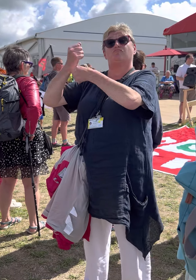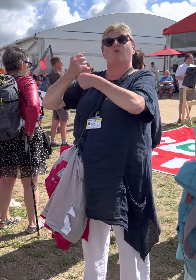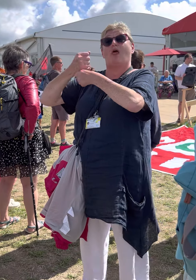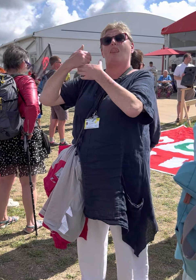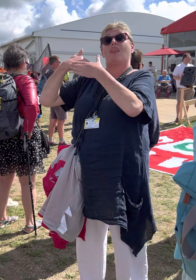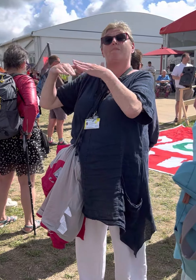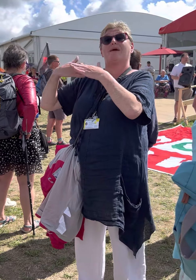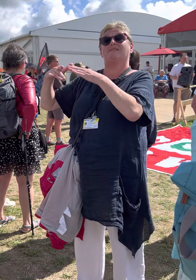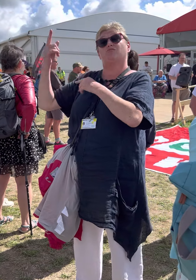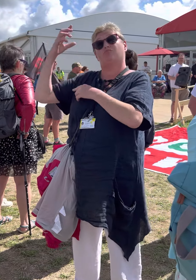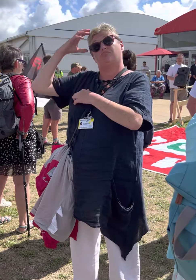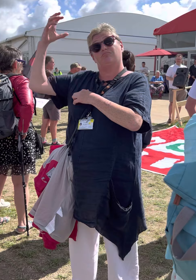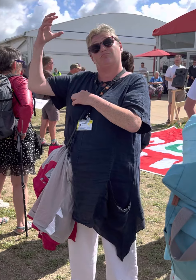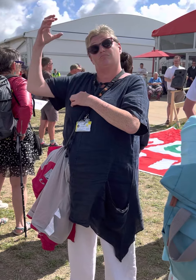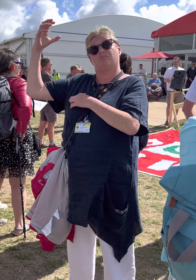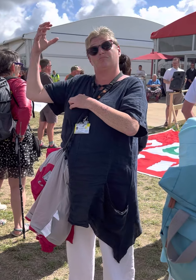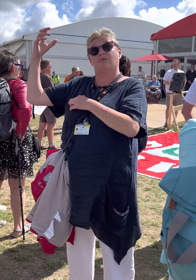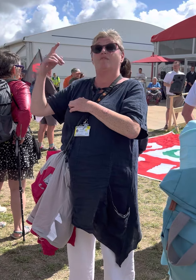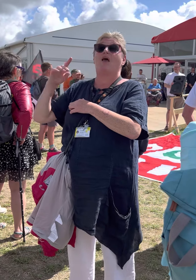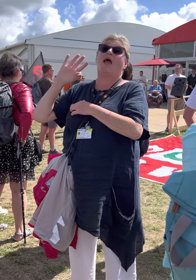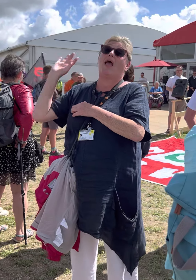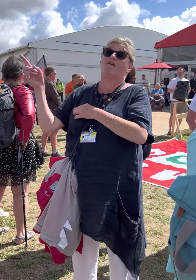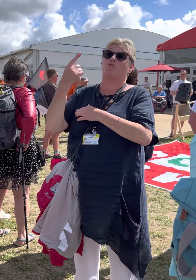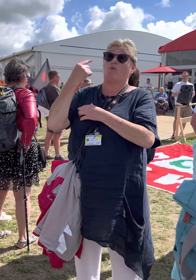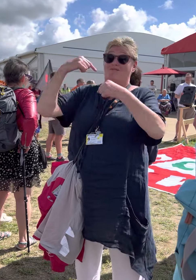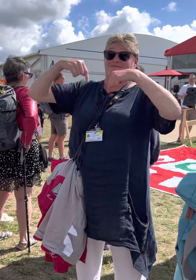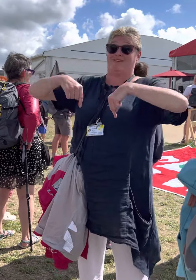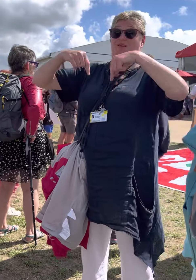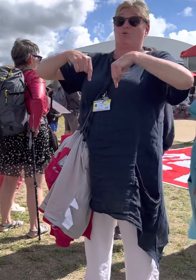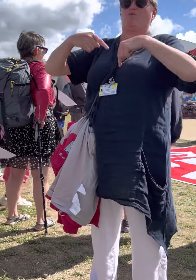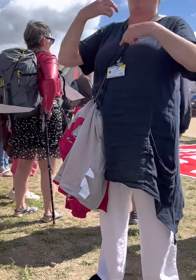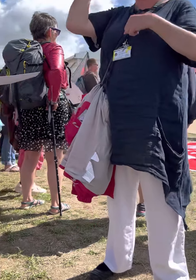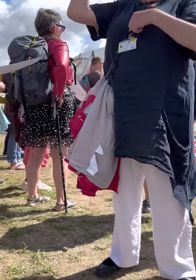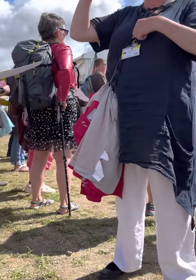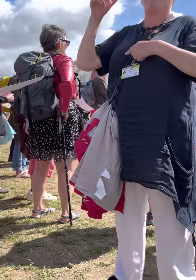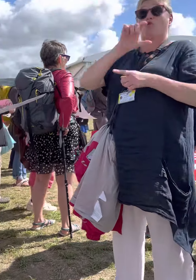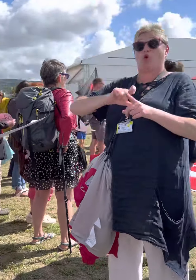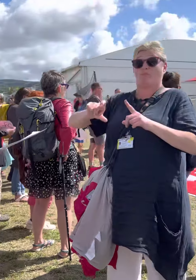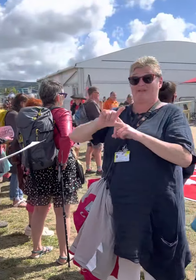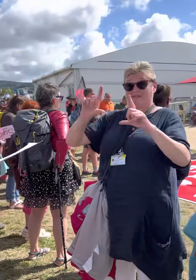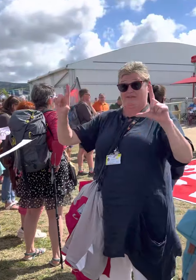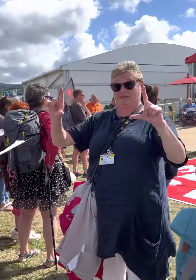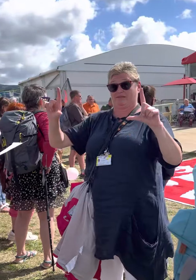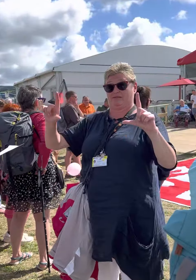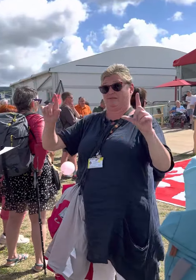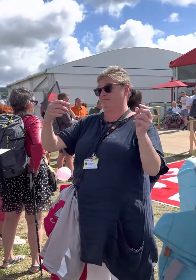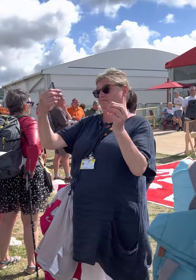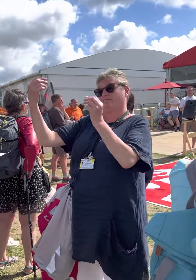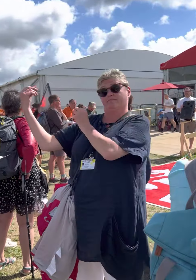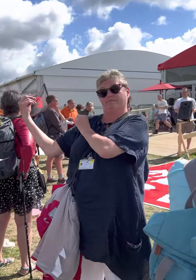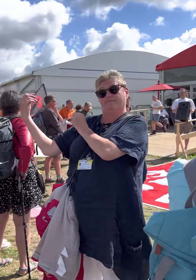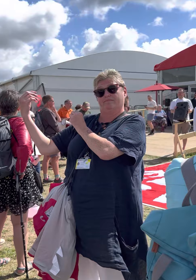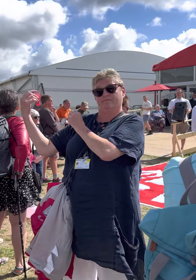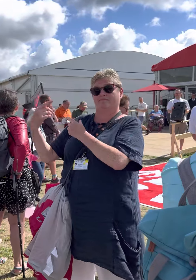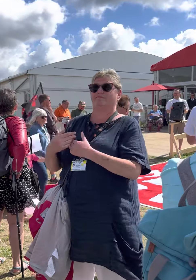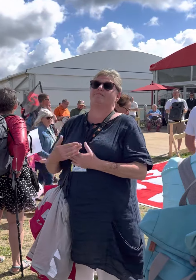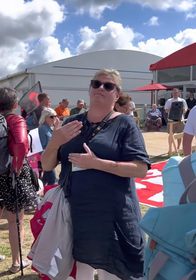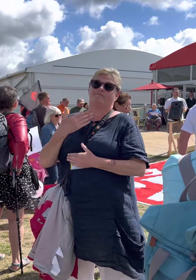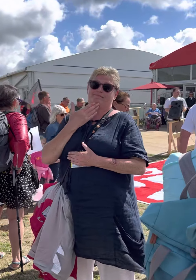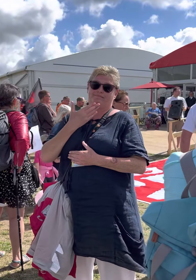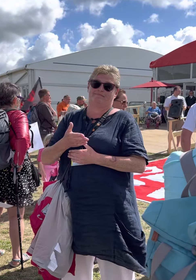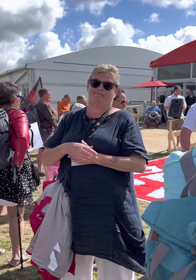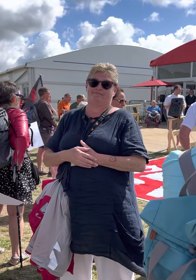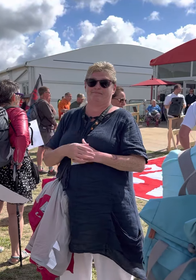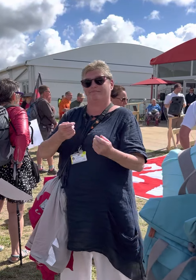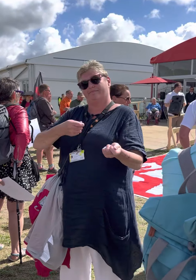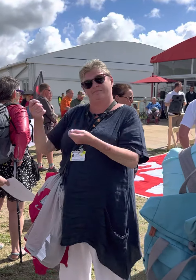neges gyda'r Llywodraeth. Felly gall pawb fan hyn sydd gyda enw eu cymuned gyda nhw, allwch chi ddod â nhw lan i'r blaen, please,